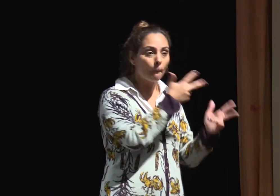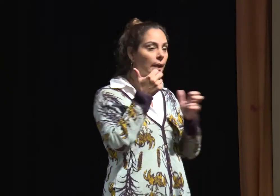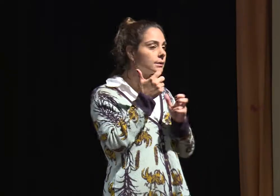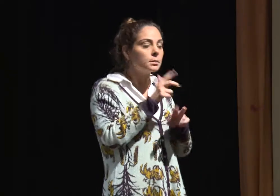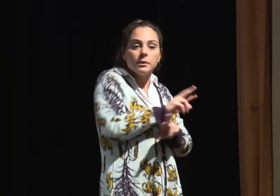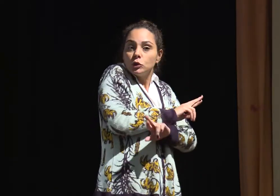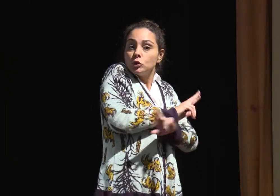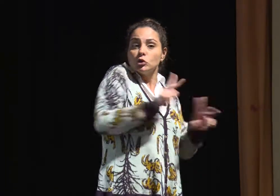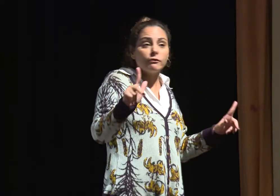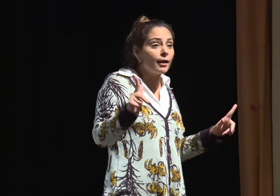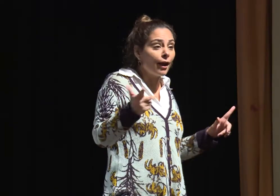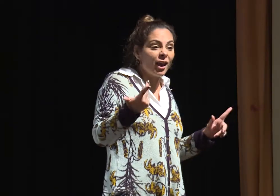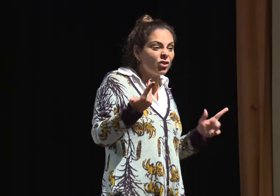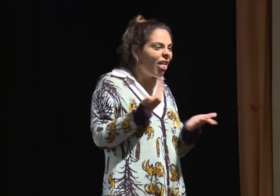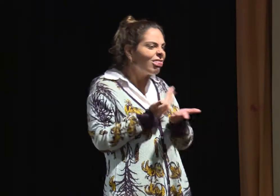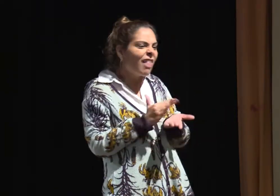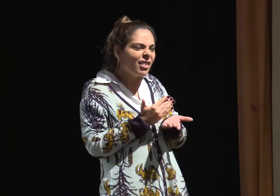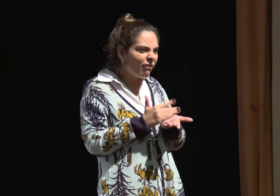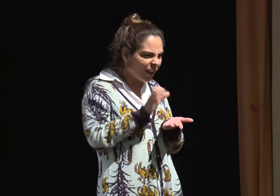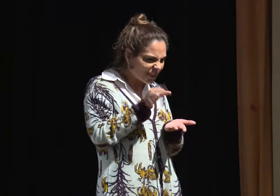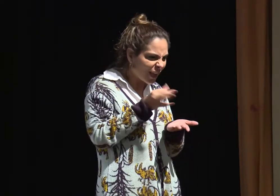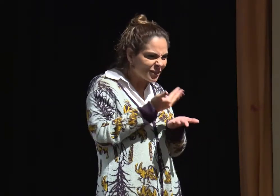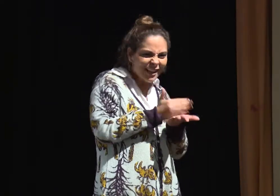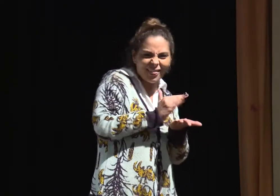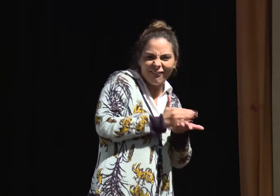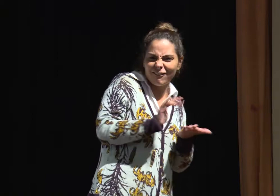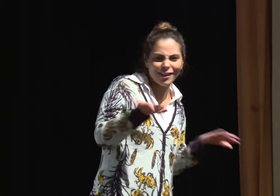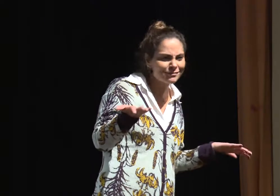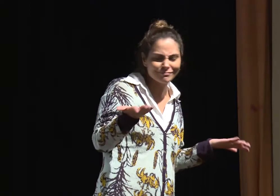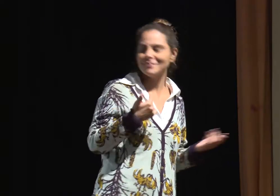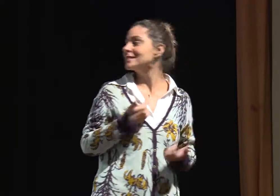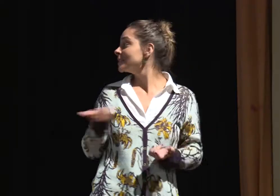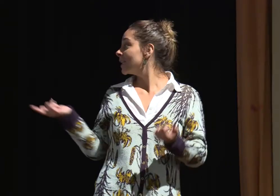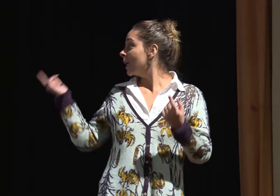os alunos, eu percebi essa diferença, que não tinha nada a ver com o que eu pensava antes.